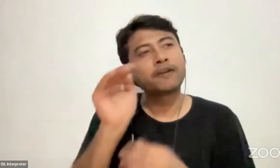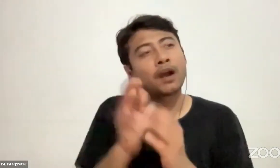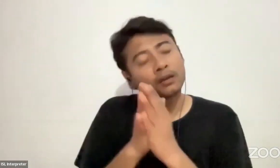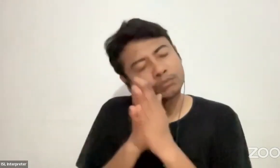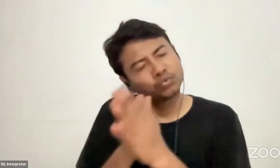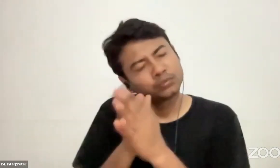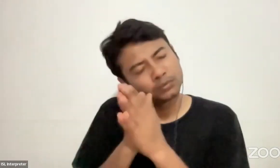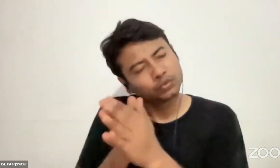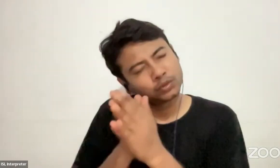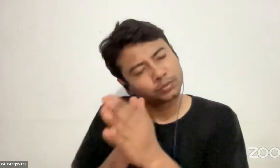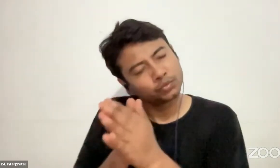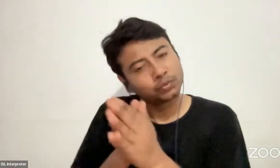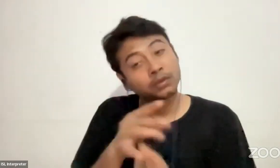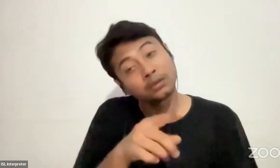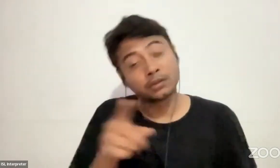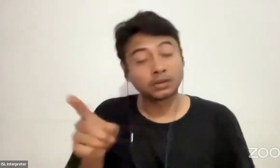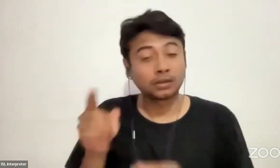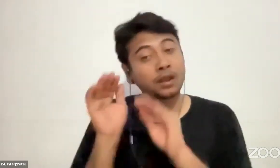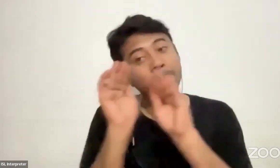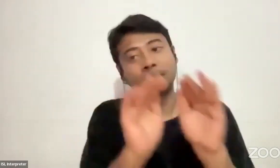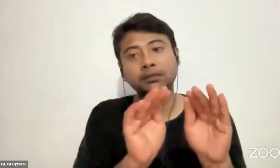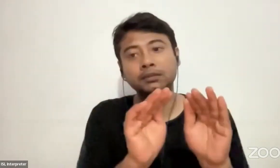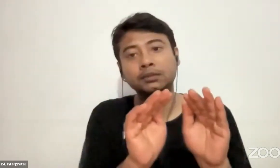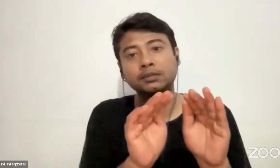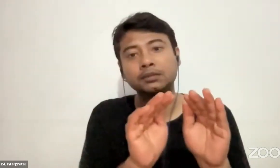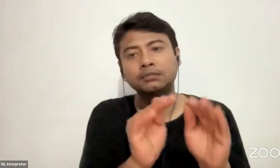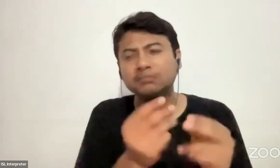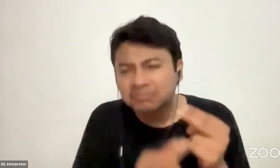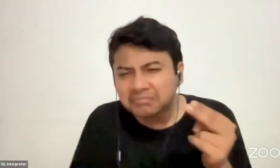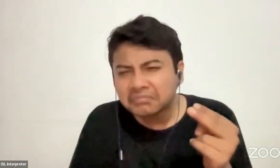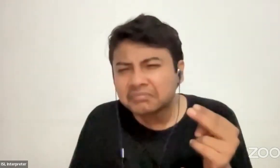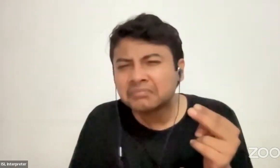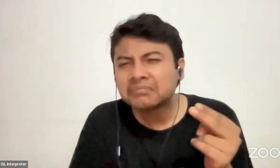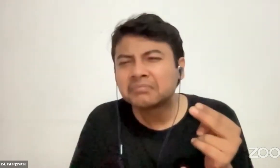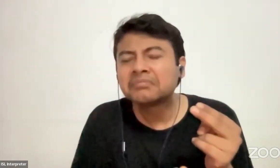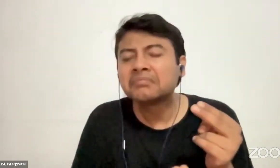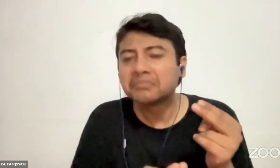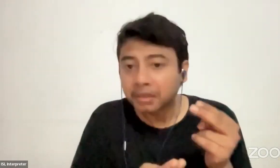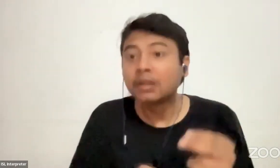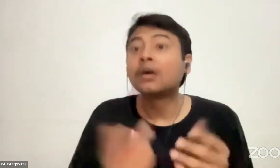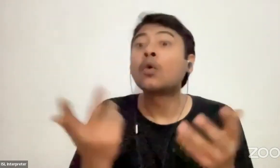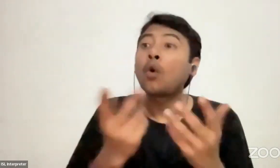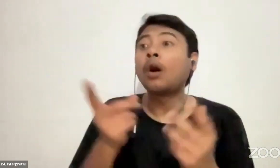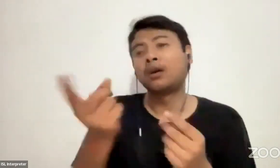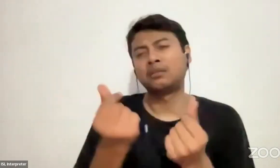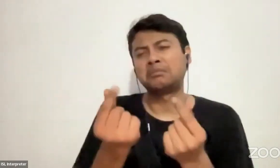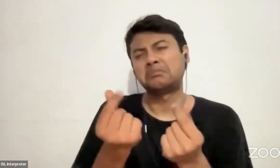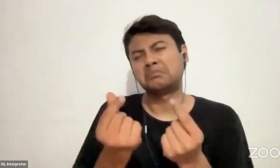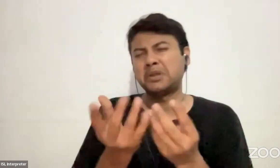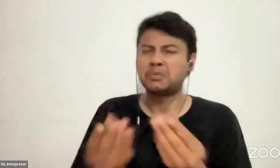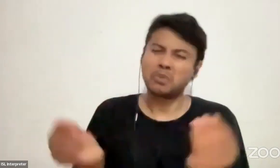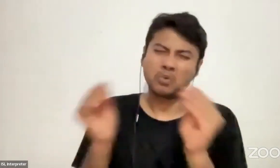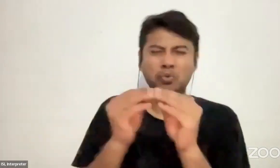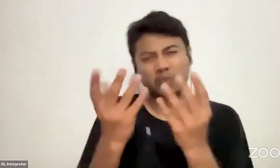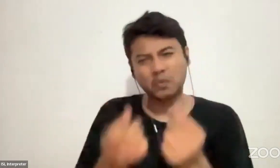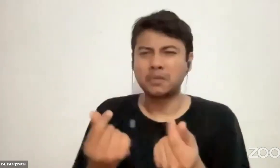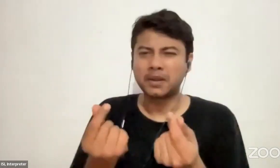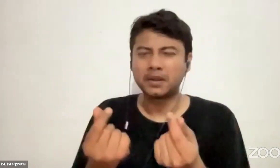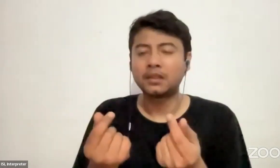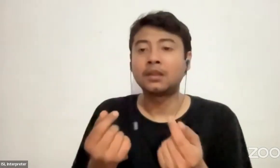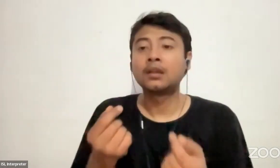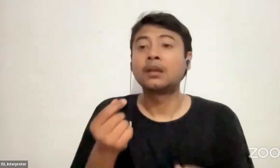किसी को धन चाहिए तो वो क्या करेगा, वो किसी देवता की पूजा करेगा, किसी पितृ की पूजा करेगा।